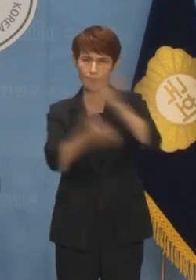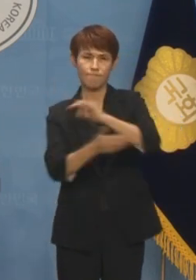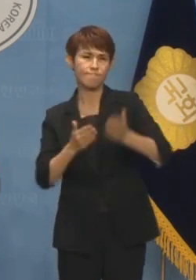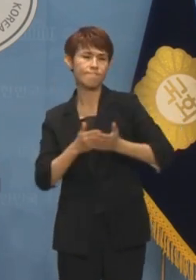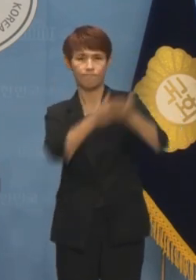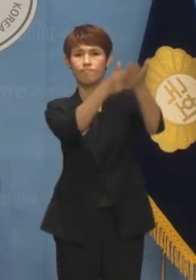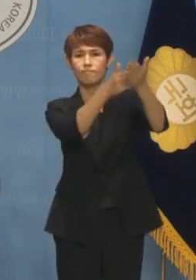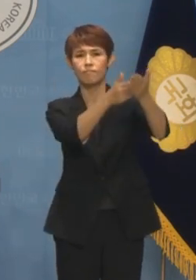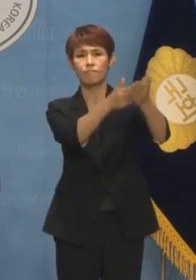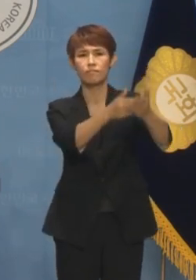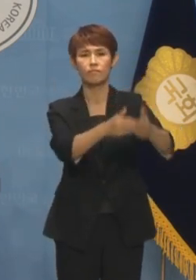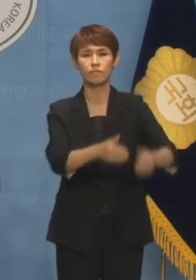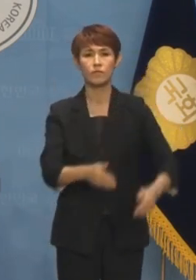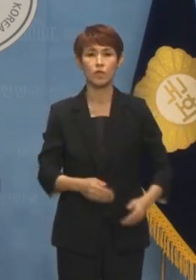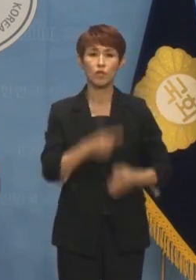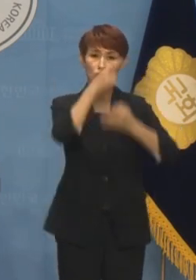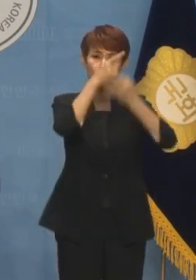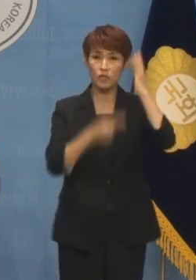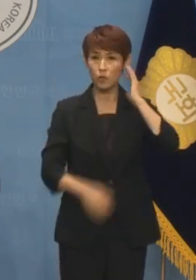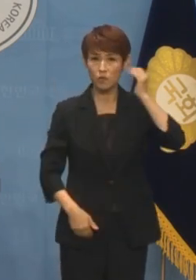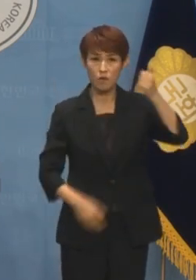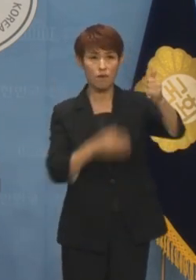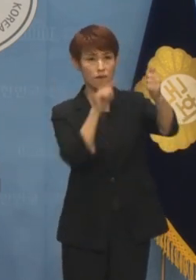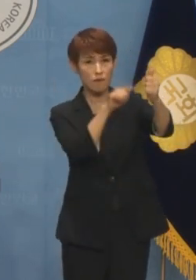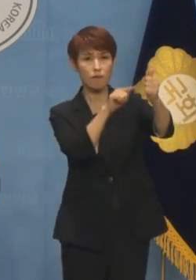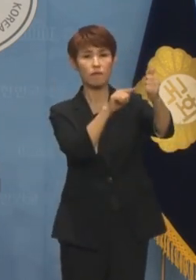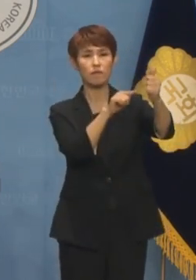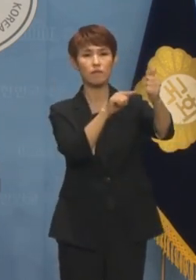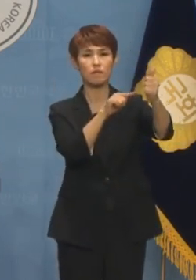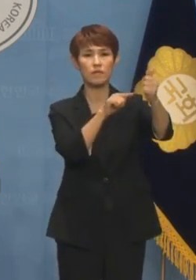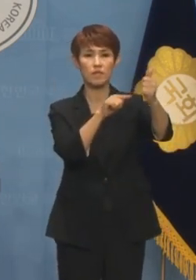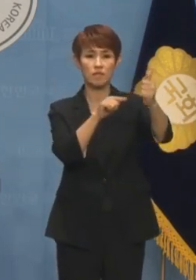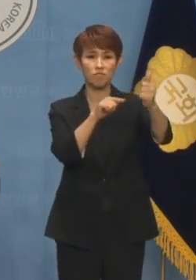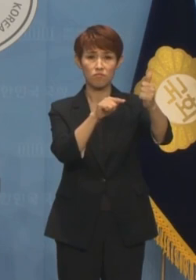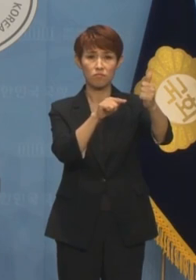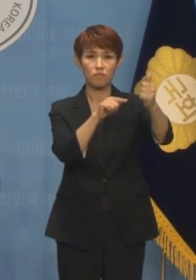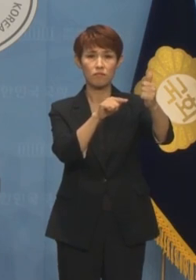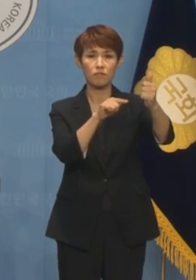촉구합니다. 윤석열 대통령에게 이